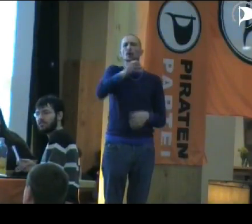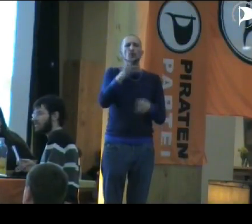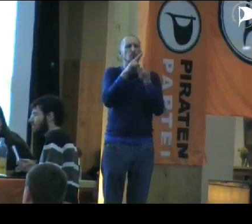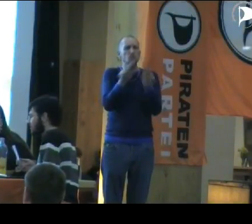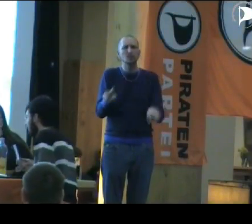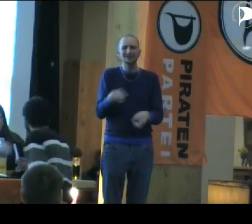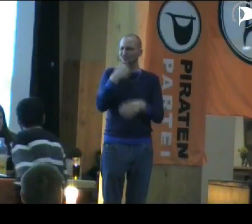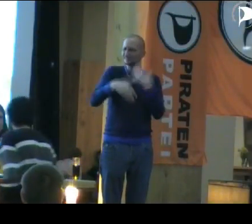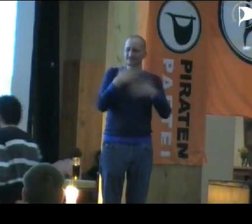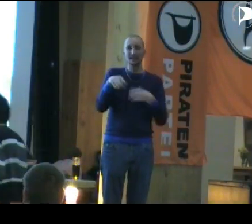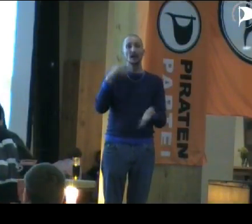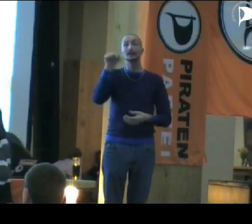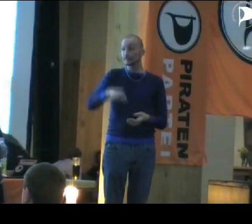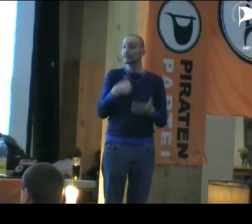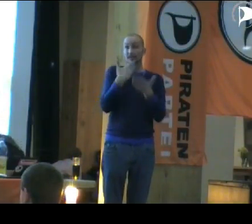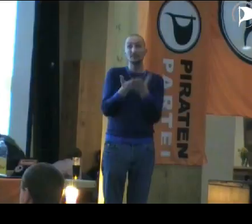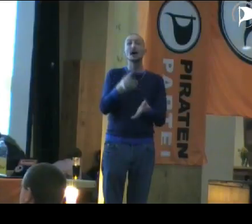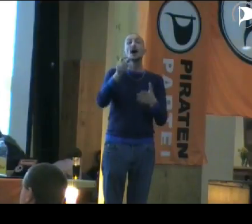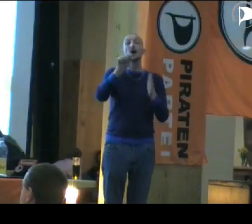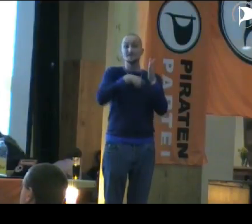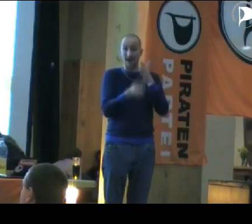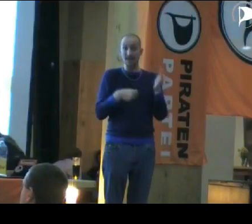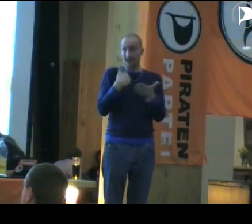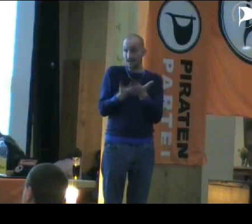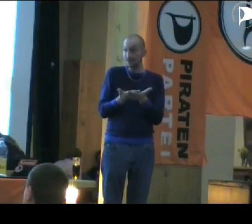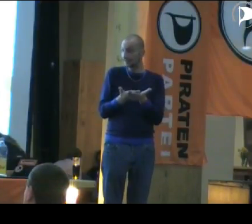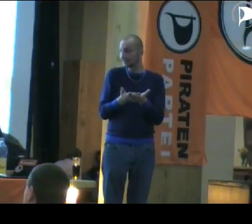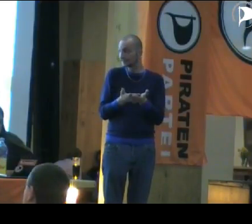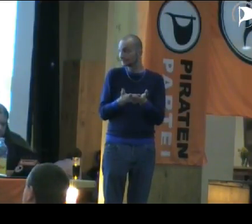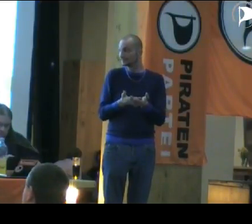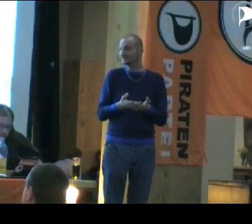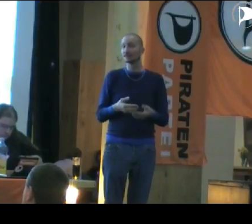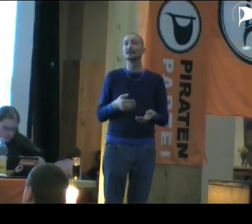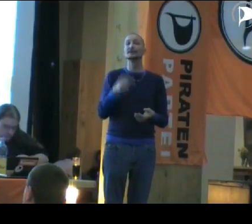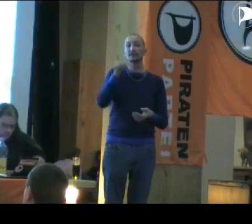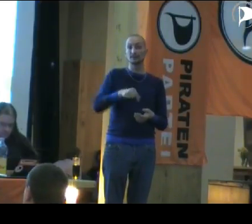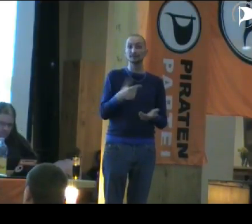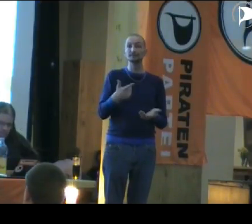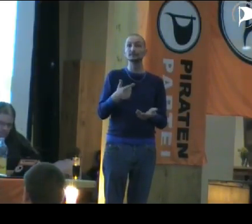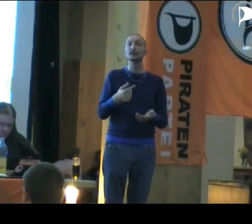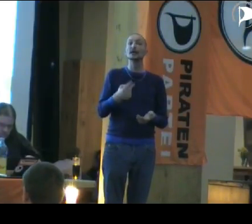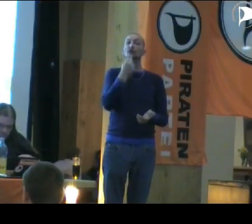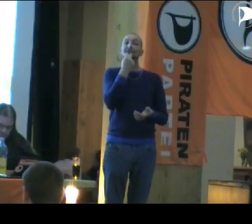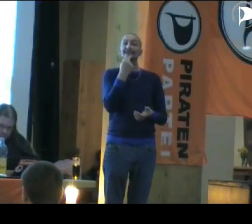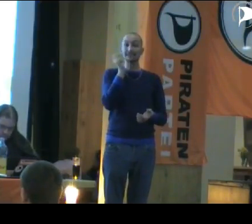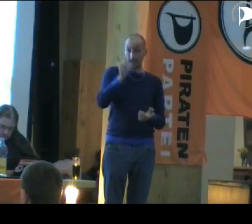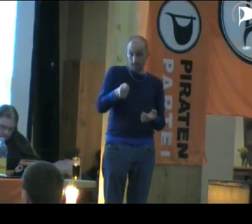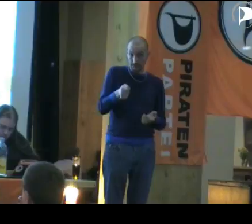es gibt ein wahlergebnis das funktioniert heute schiedsgericht